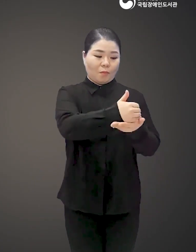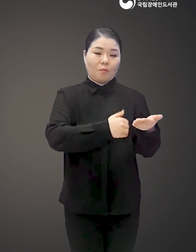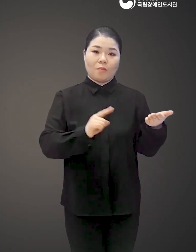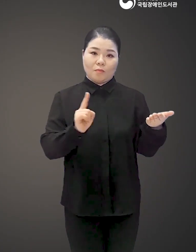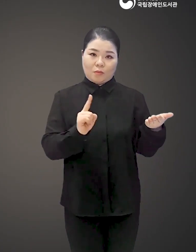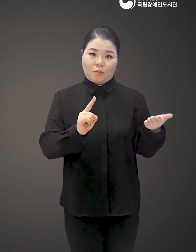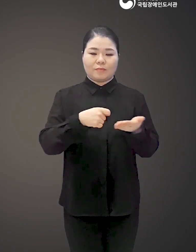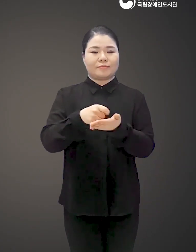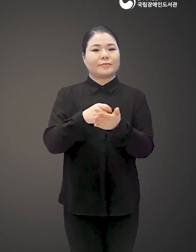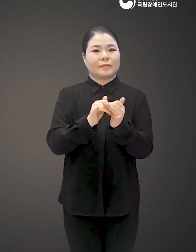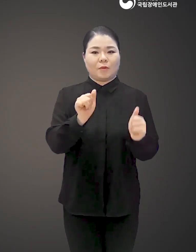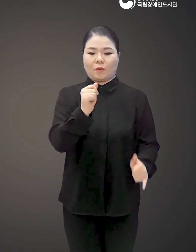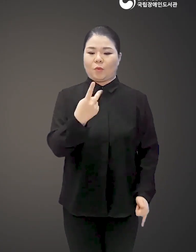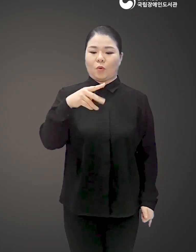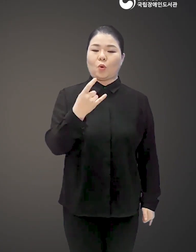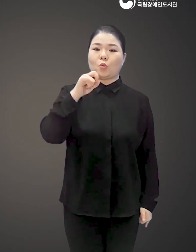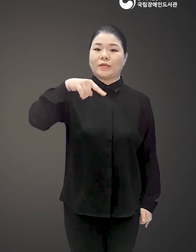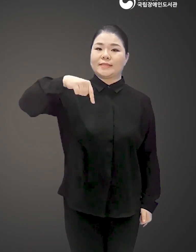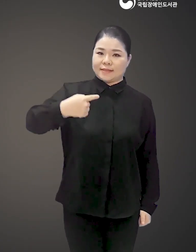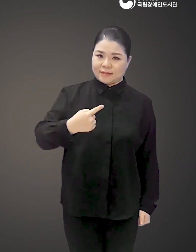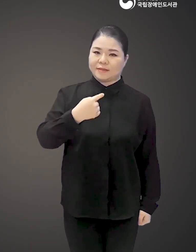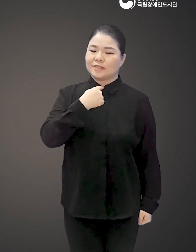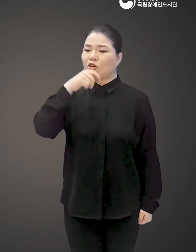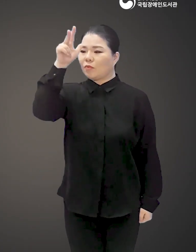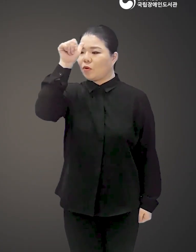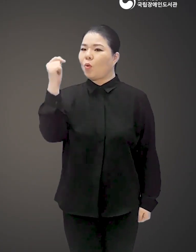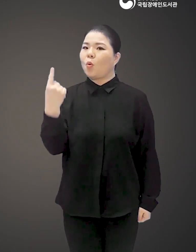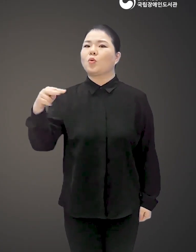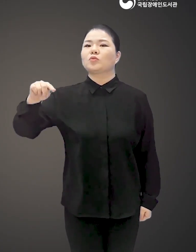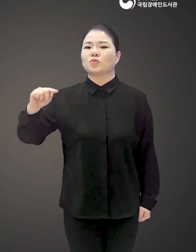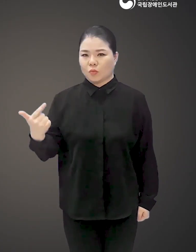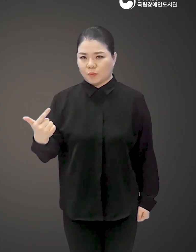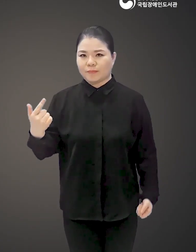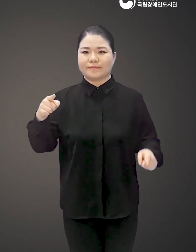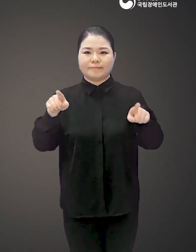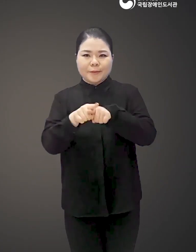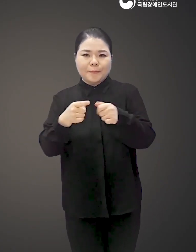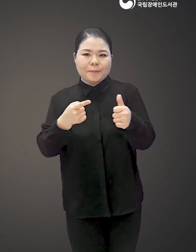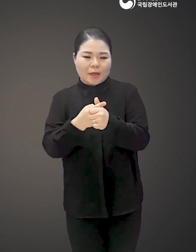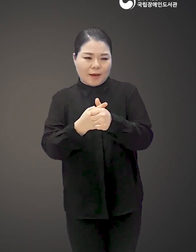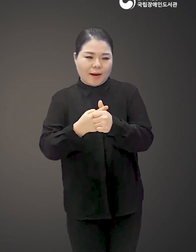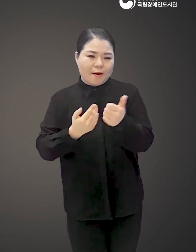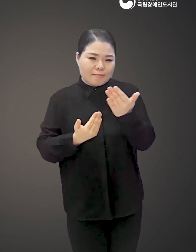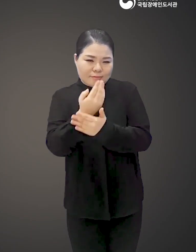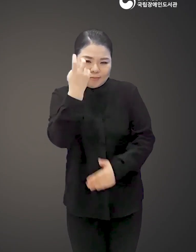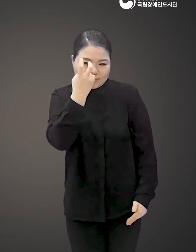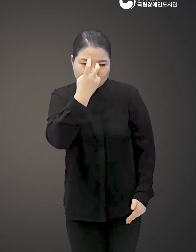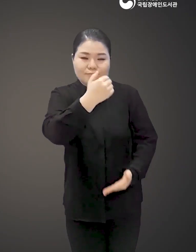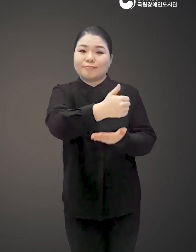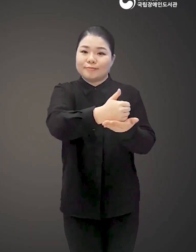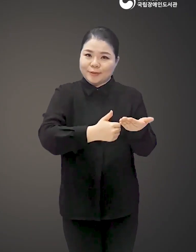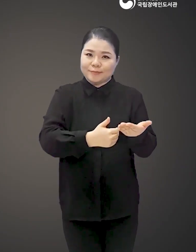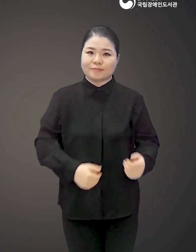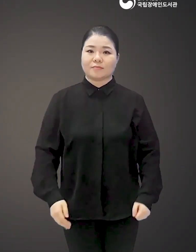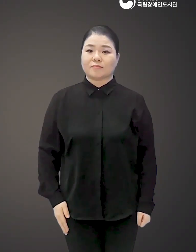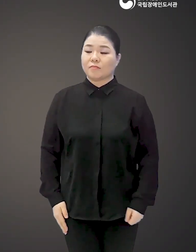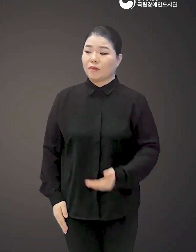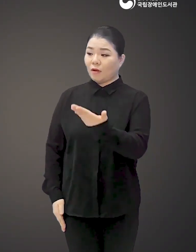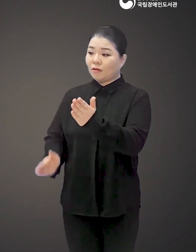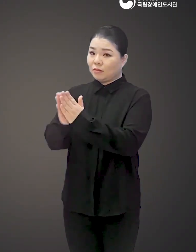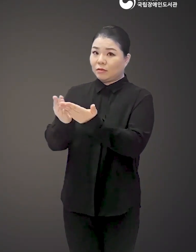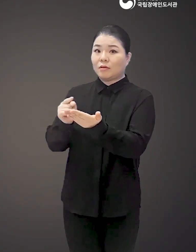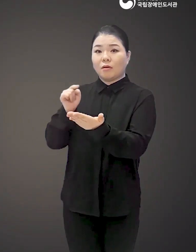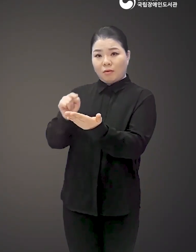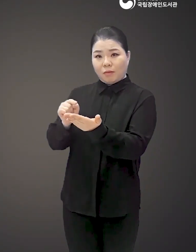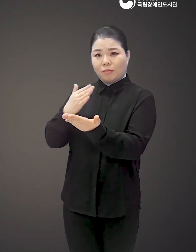이 책은 작가 호로이츠와 전직 경찰 호손이 수사한 살인 사건의 기록. 나를